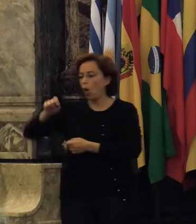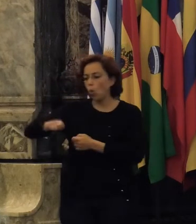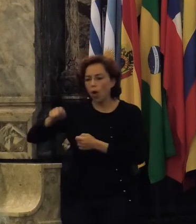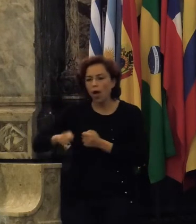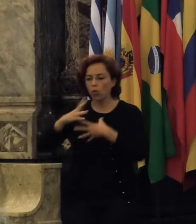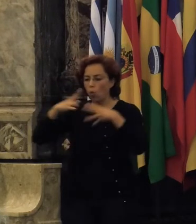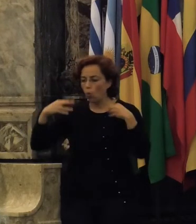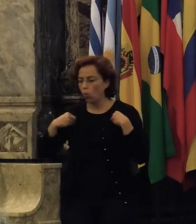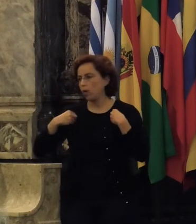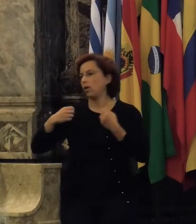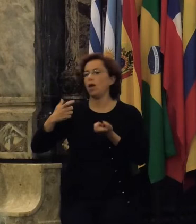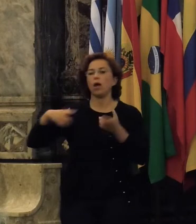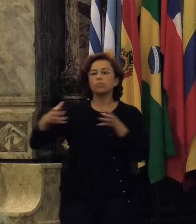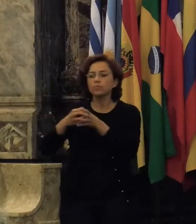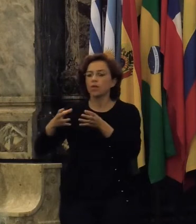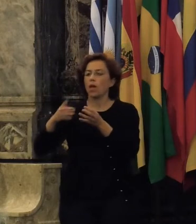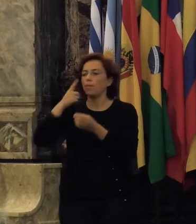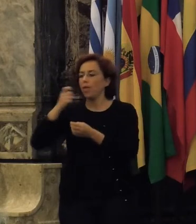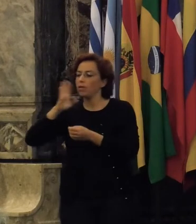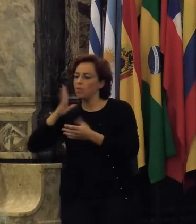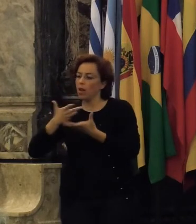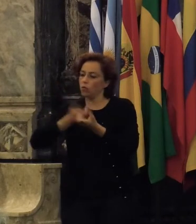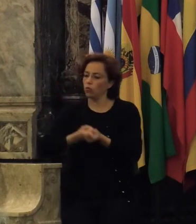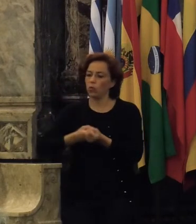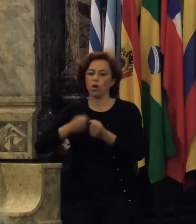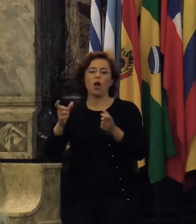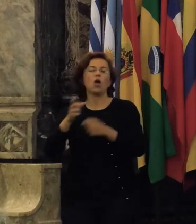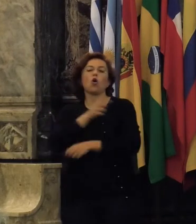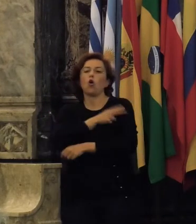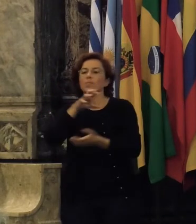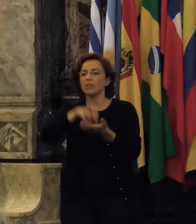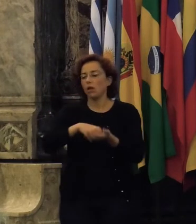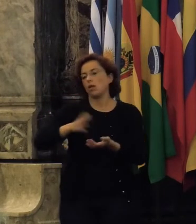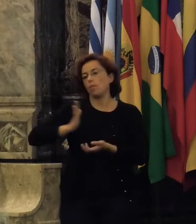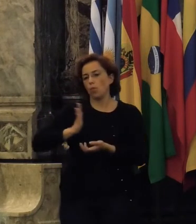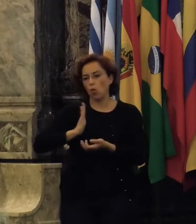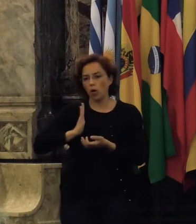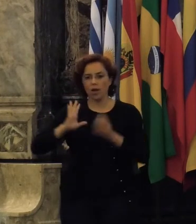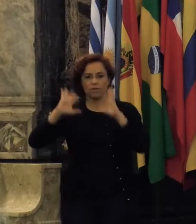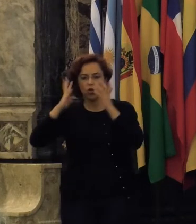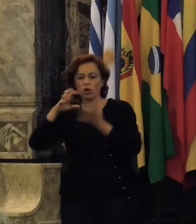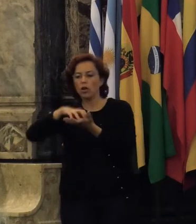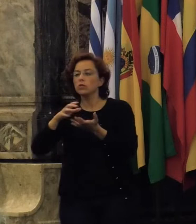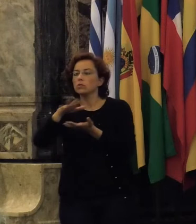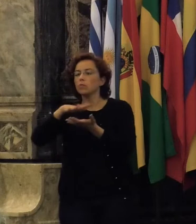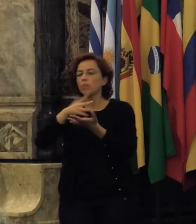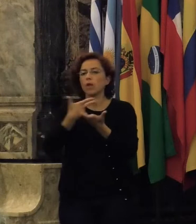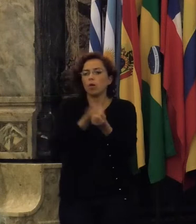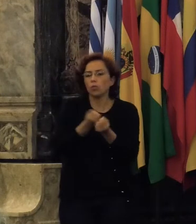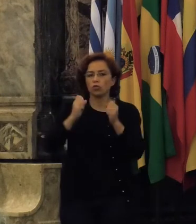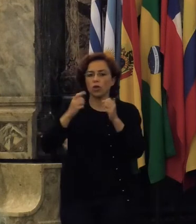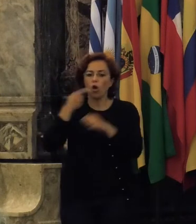escuelas, sociedades de fomento, comisarías de la mujer, dispositivos de atención de denuncias de violencias, entre otros, cuestiones de